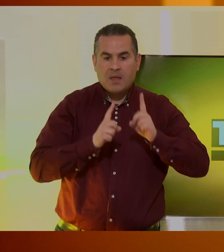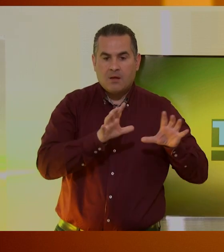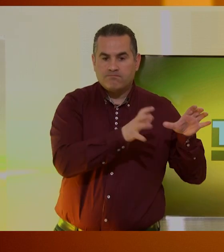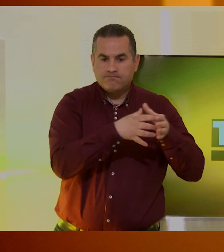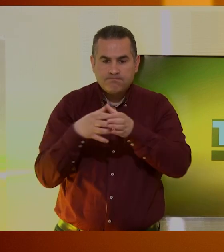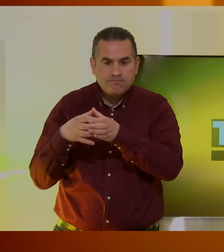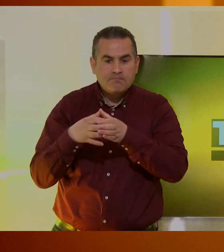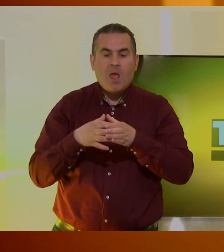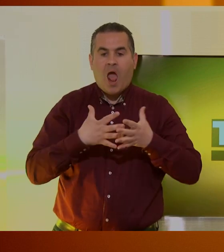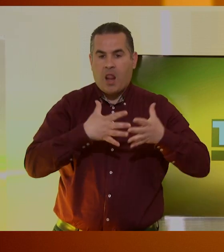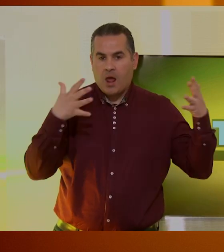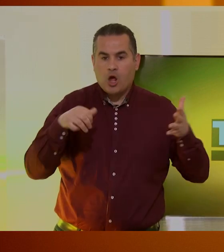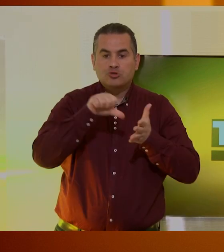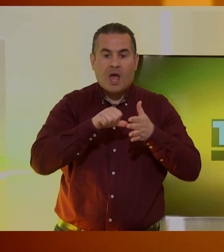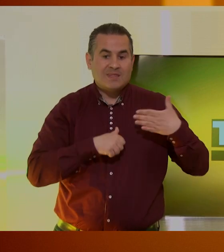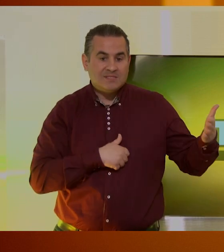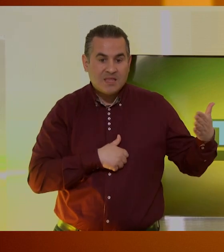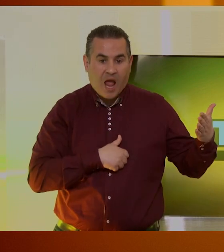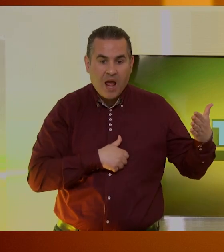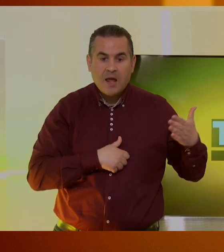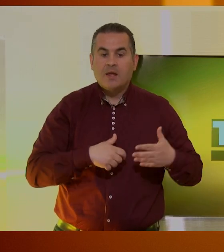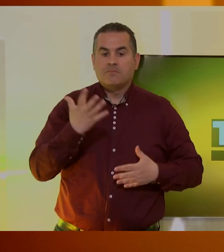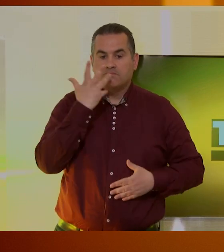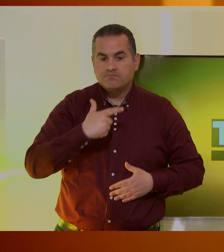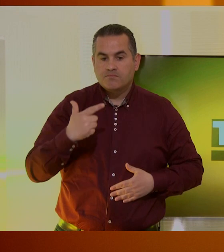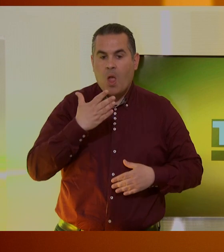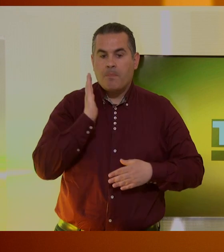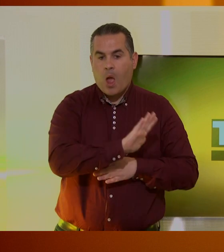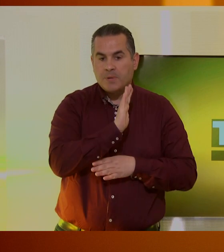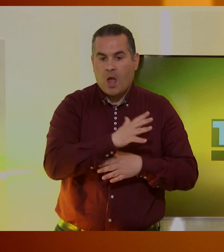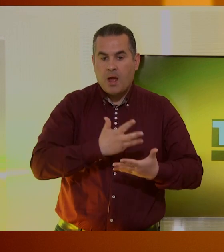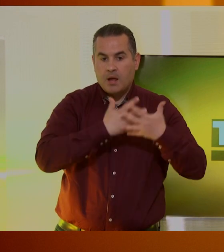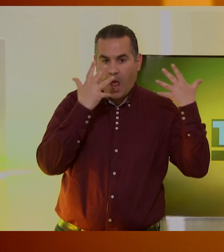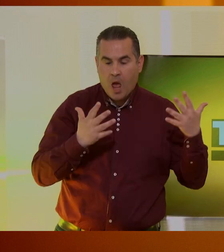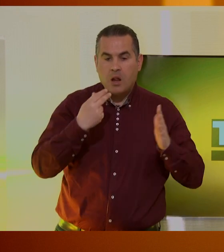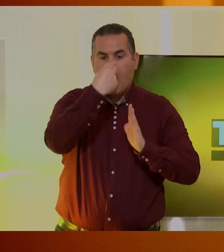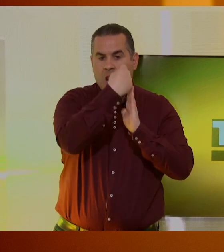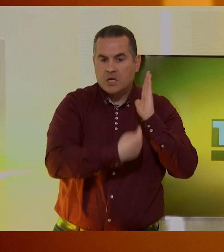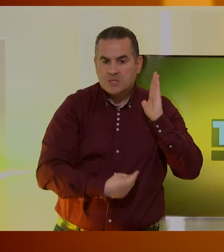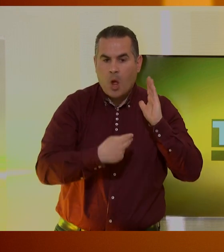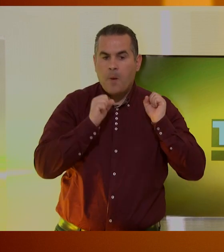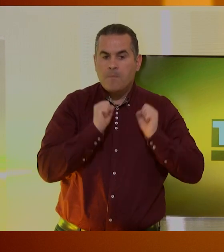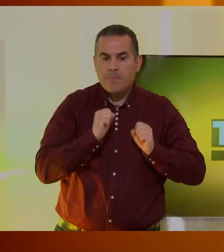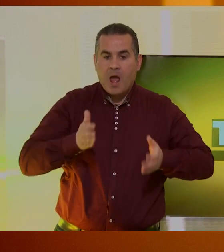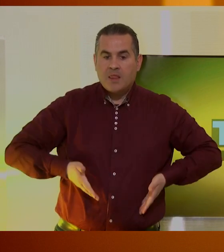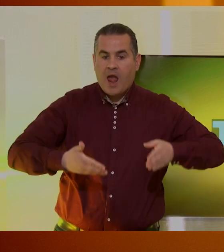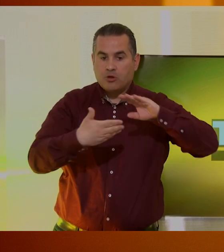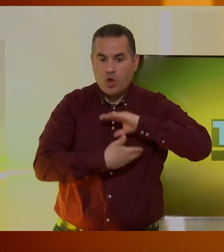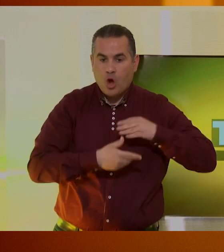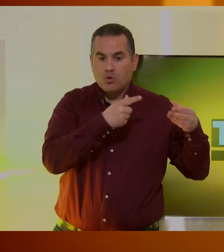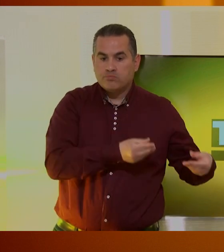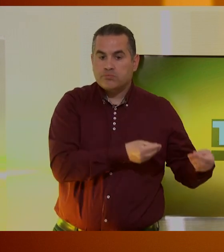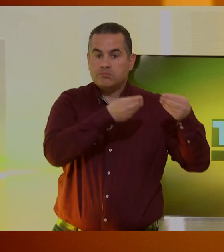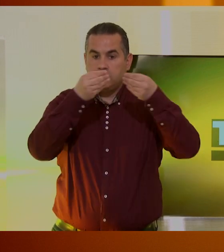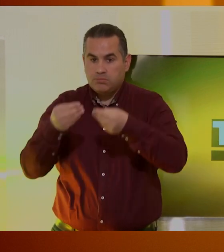desideri consegnato la lista dei possibili candidati alla presidente Alessandra Todde che stamattina ha lasciato la residenza di famiglia nero per